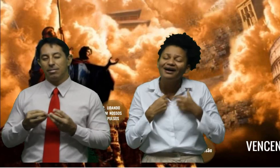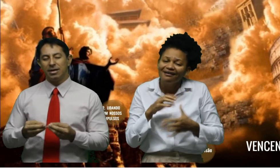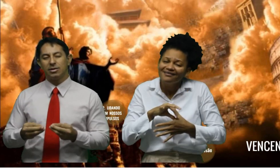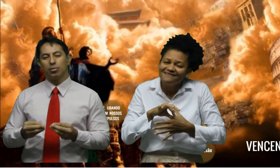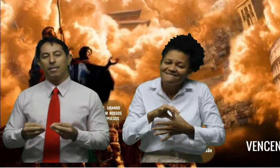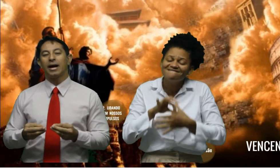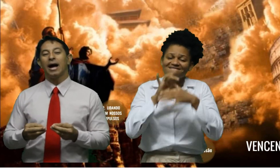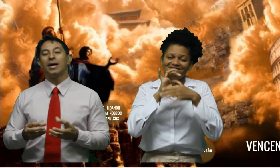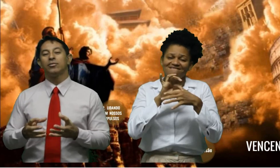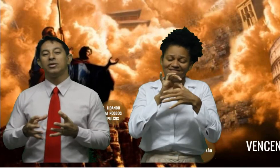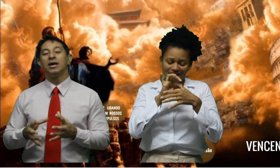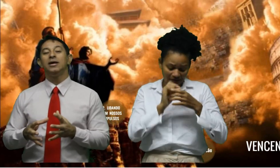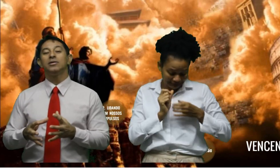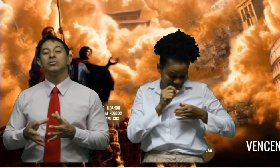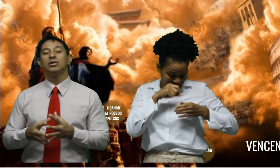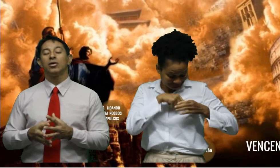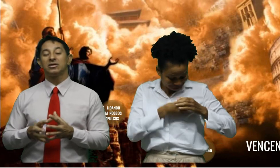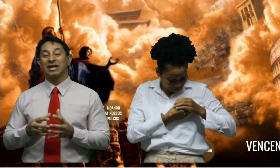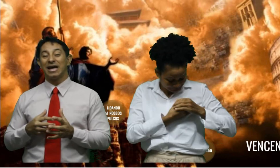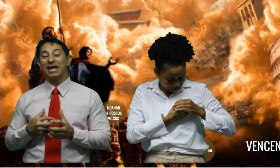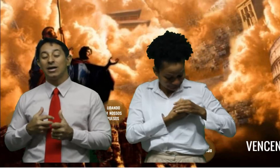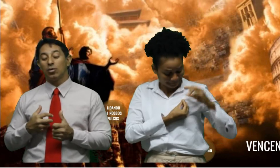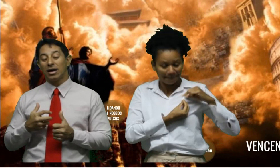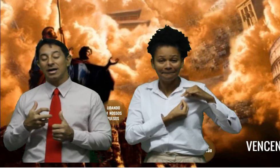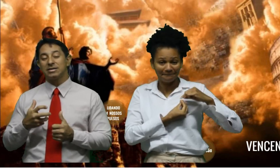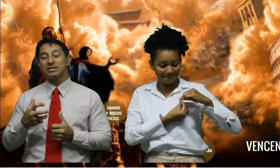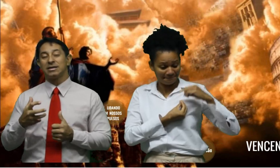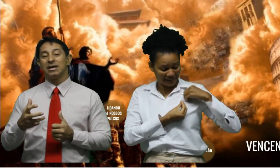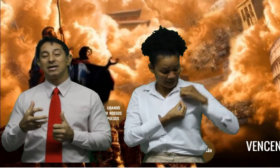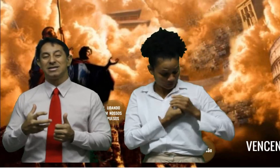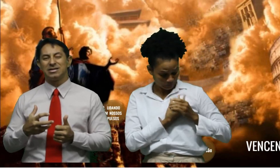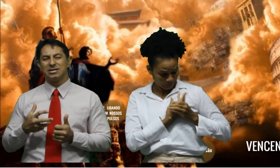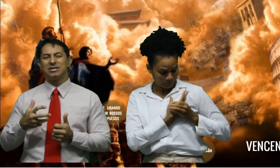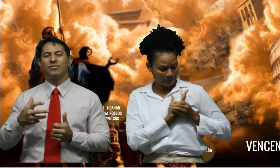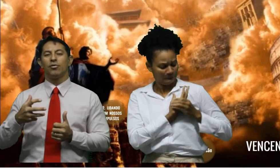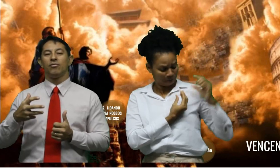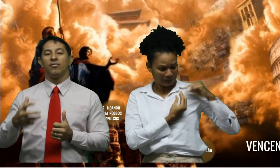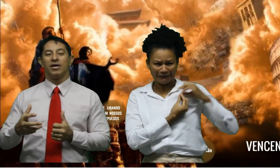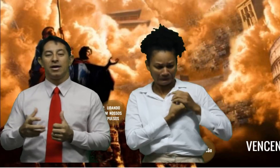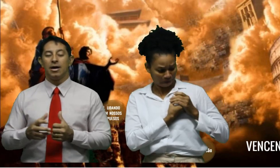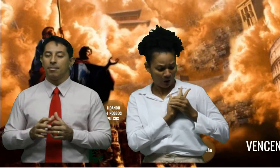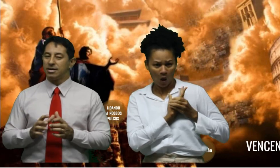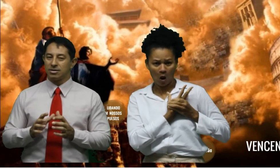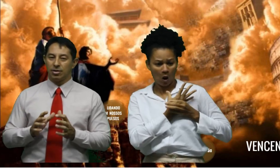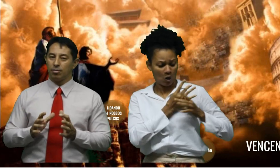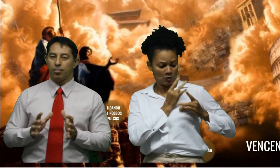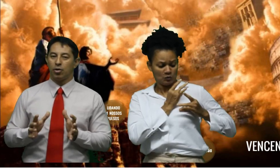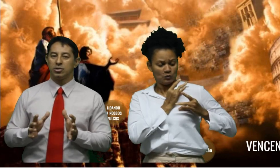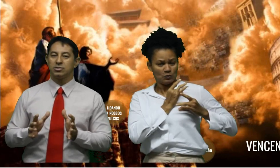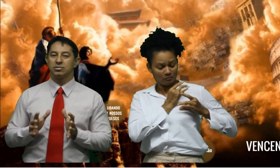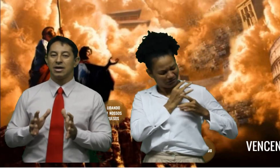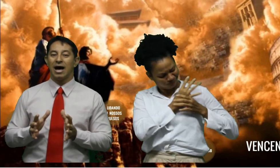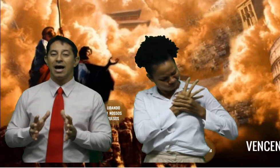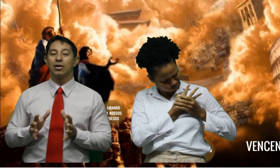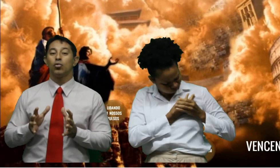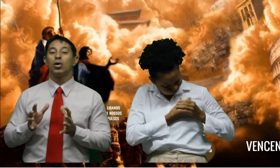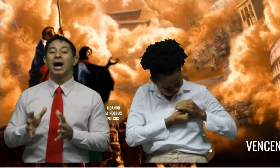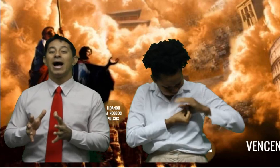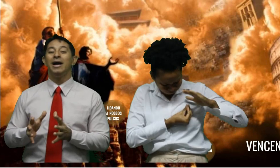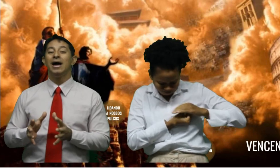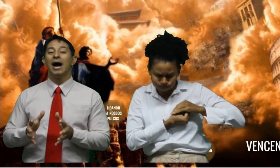a semente do pecado dentro de nós, querendo crescer, se desenvolver. Mas eu não posso